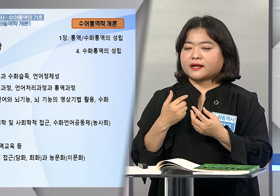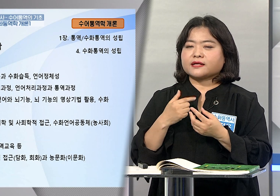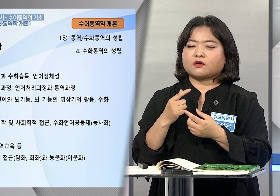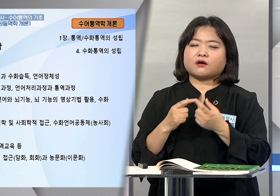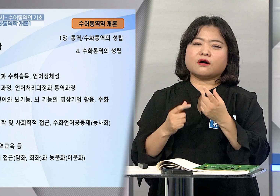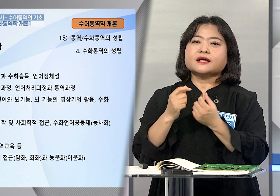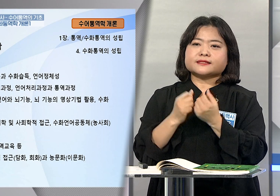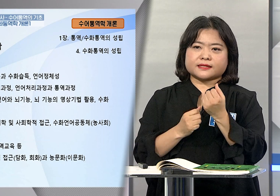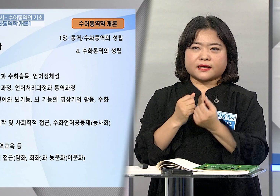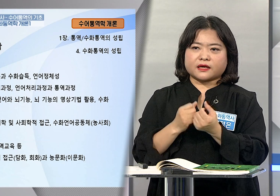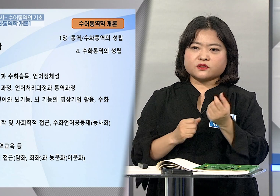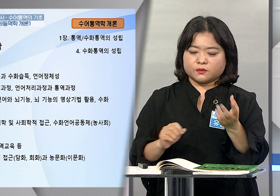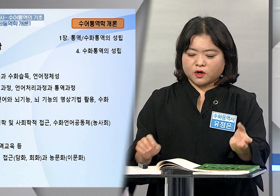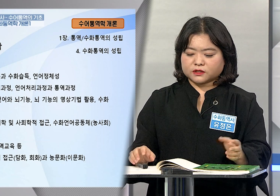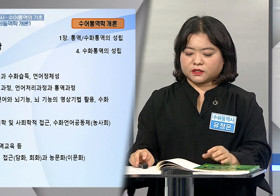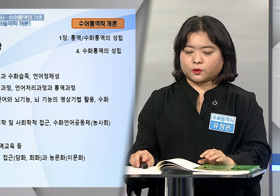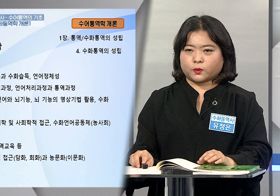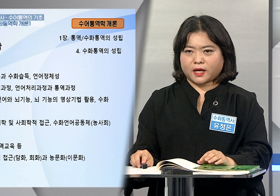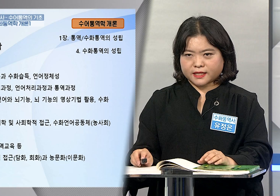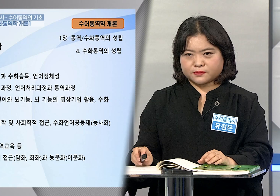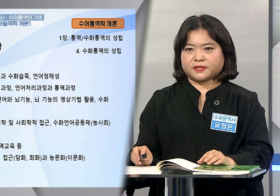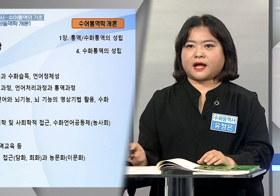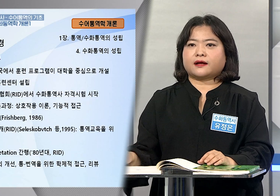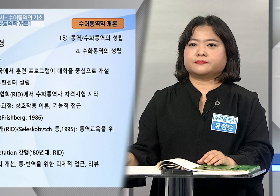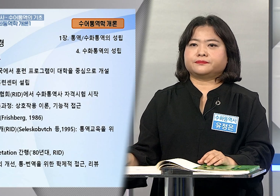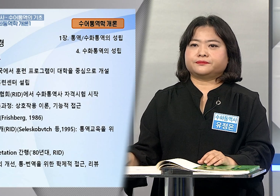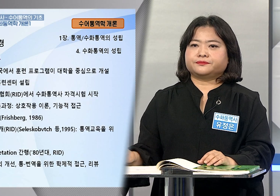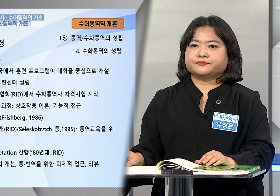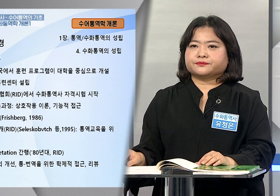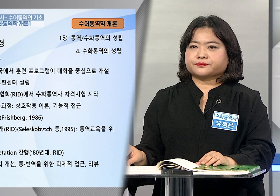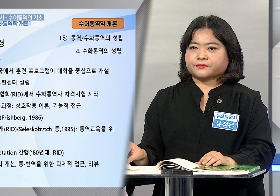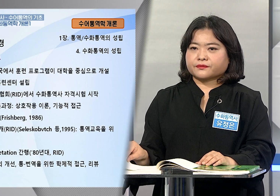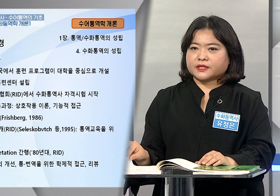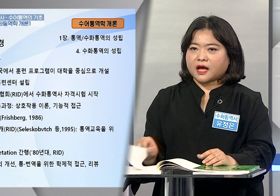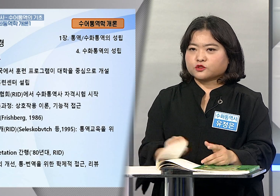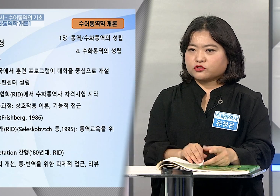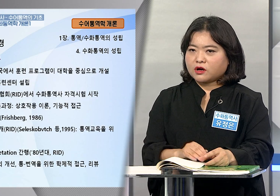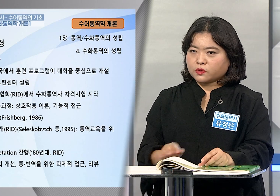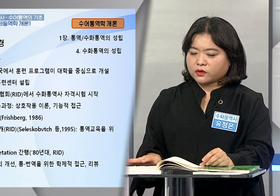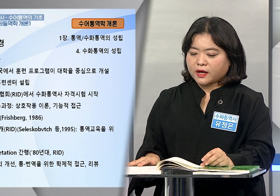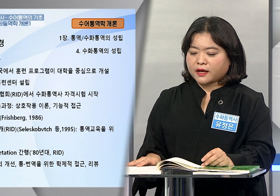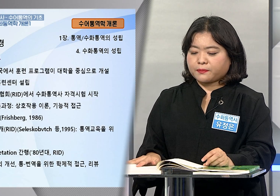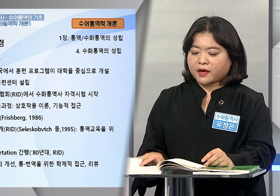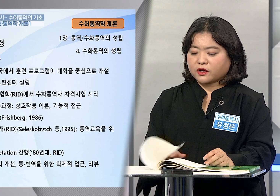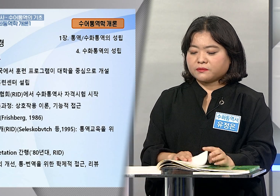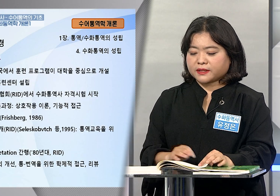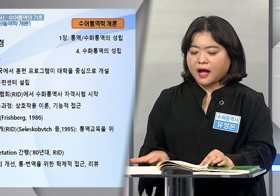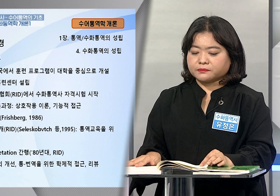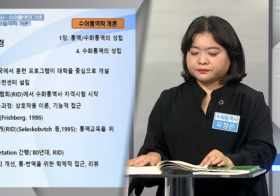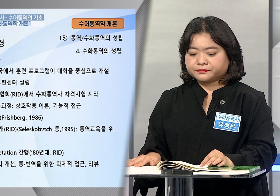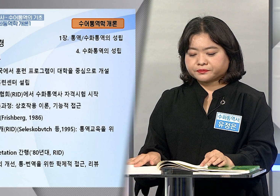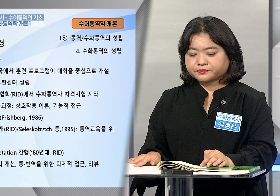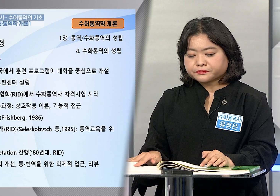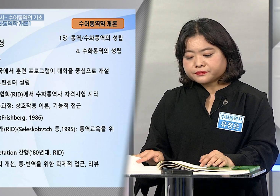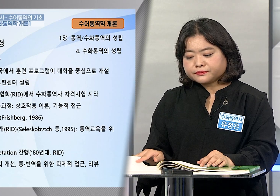개론 시간에 더 자세하게 설명드리도록 하겠습니다. 자, 수어 통역학의